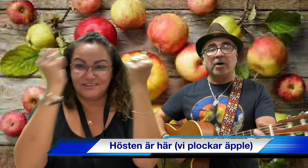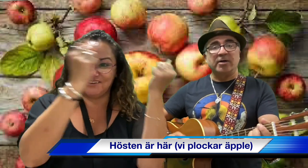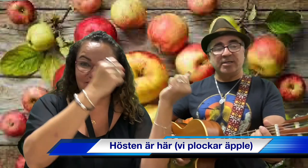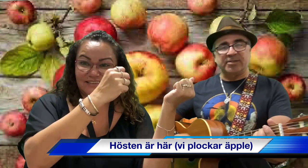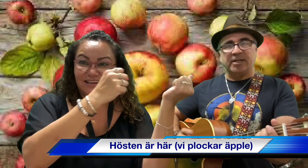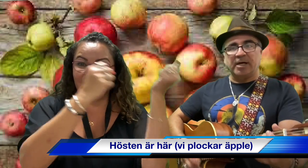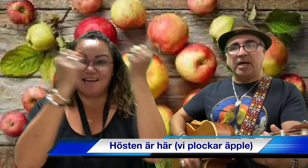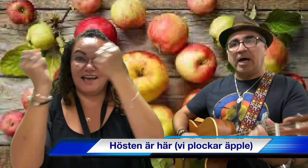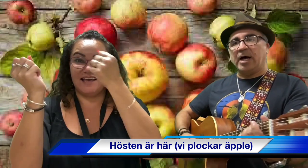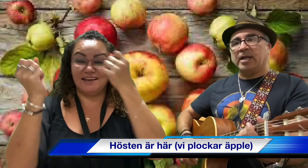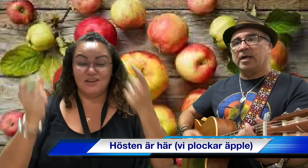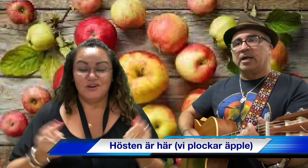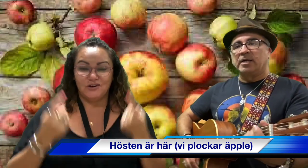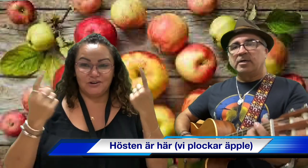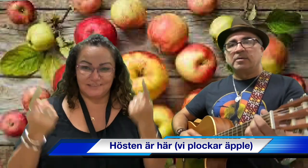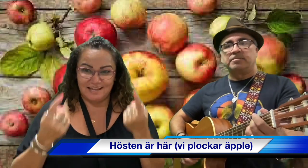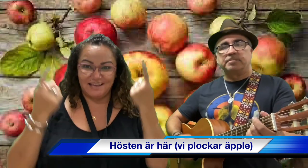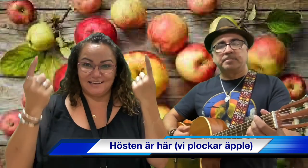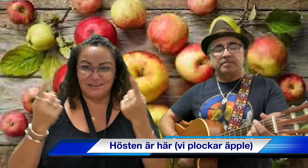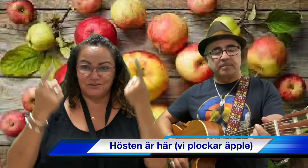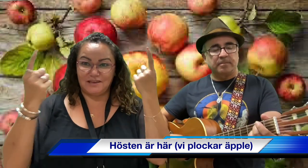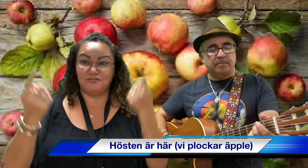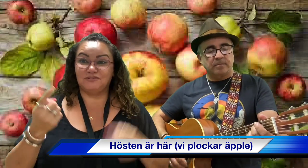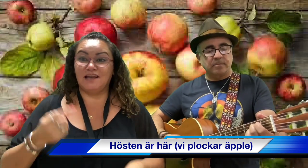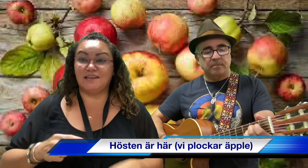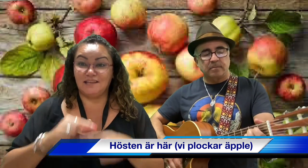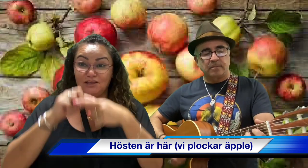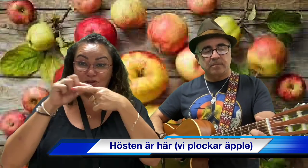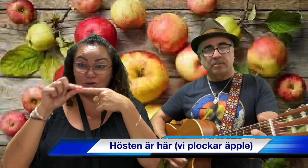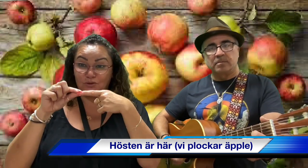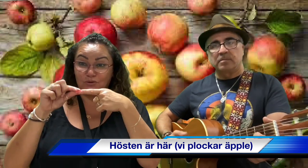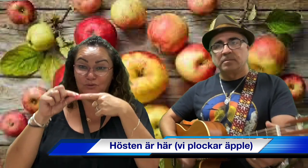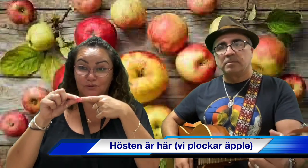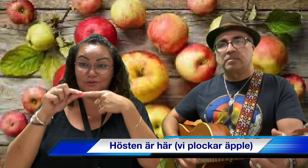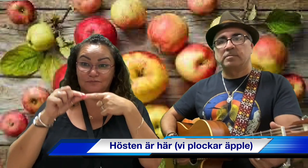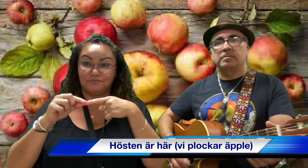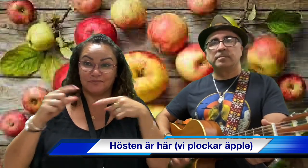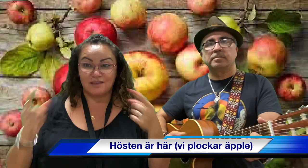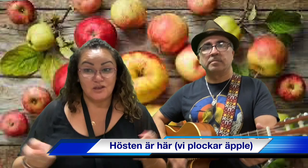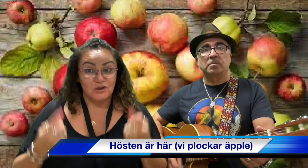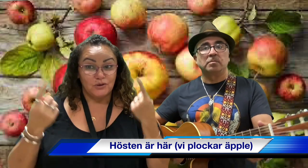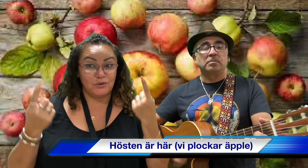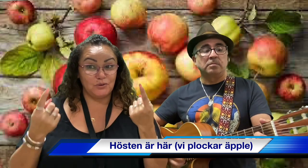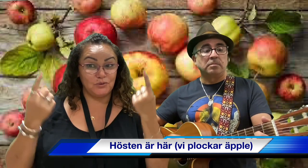ja hösten är här. Och trädet skiftar i gul.